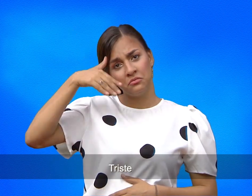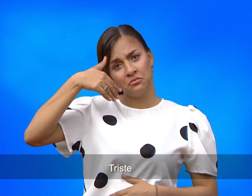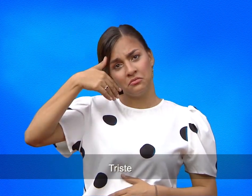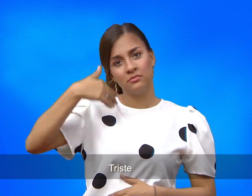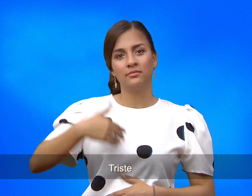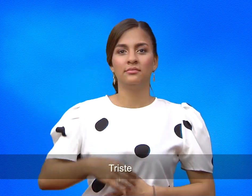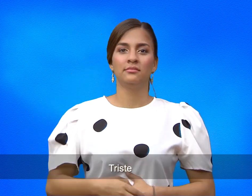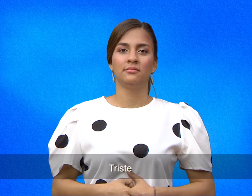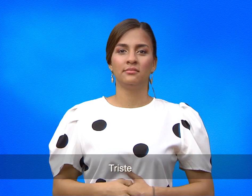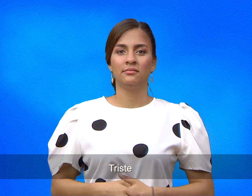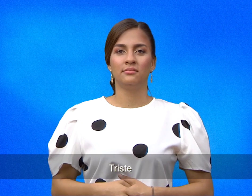Triste.